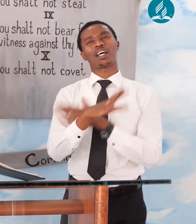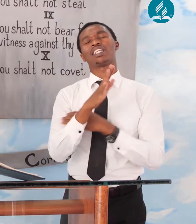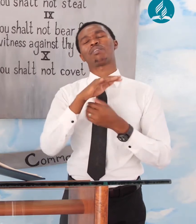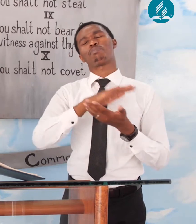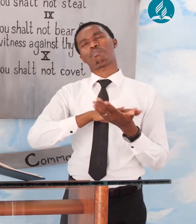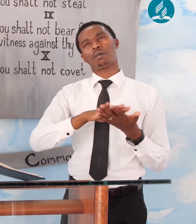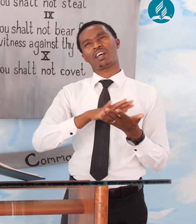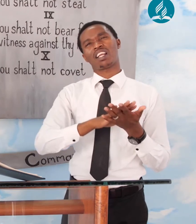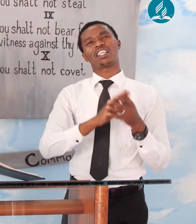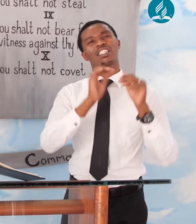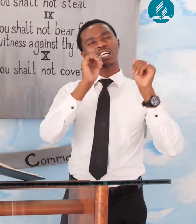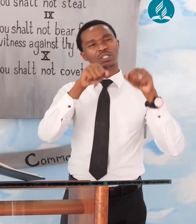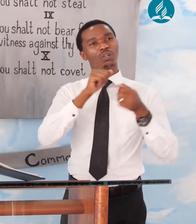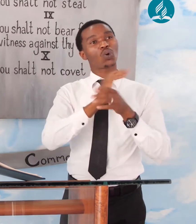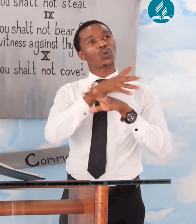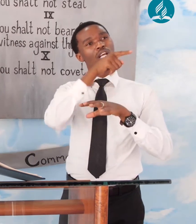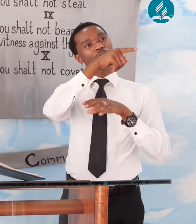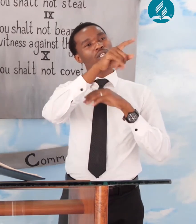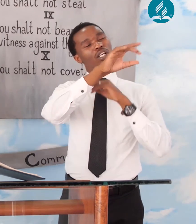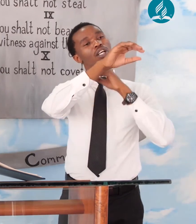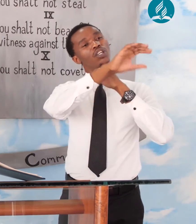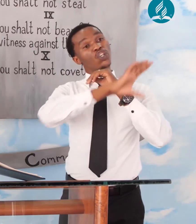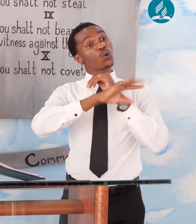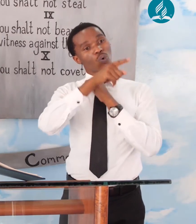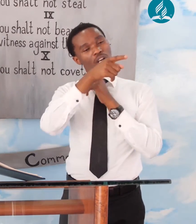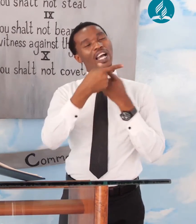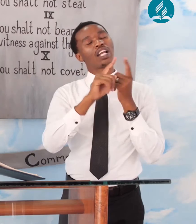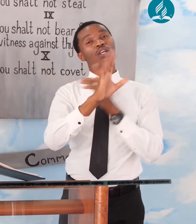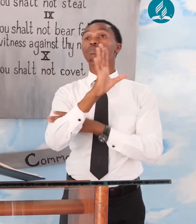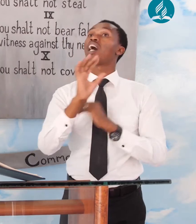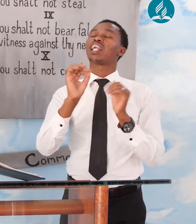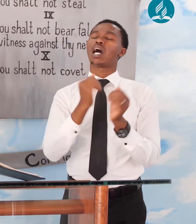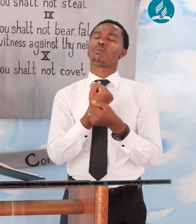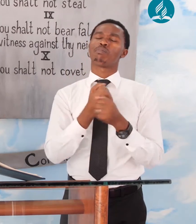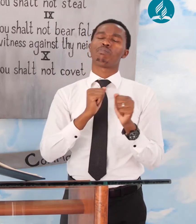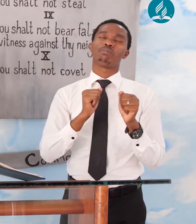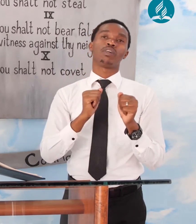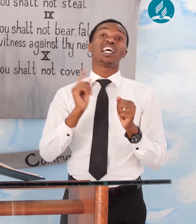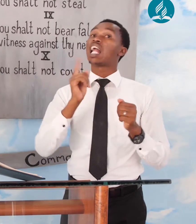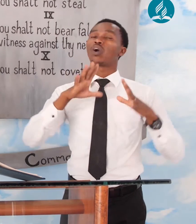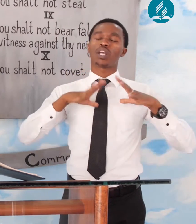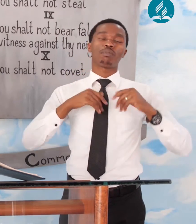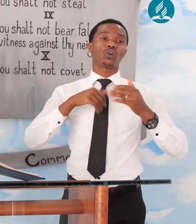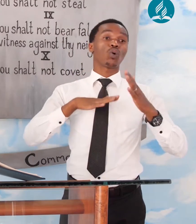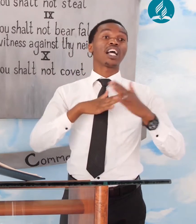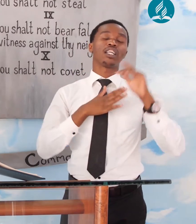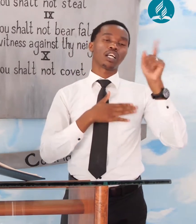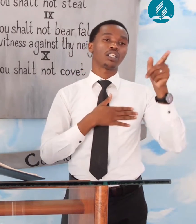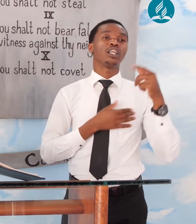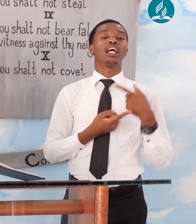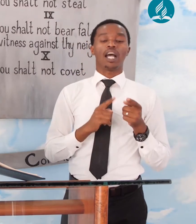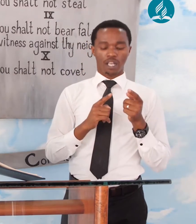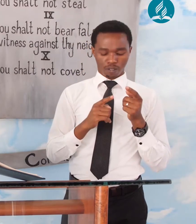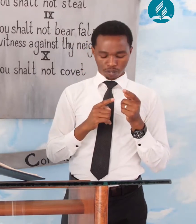nkagerayo ariko Imana ntiyamwemerera ko agerayo ariko nubwo yanze kwagera mu gihugu